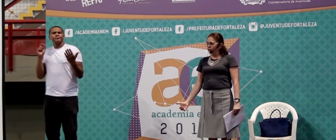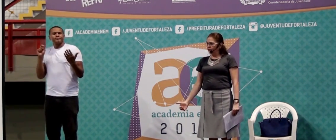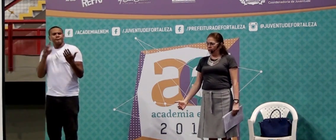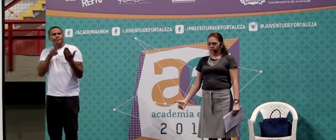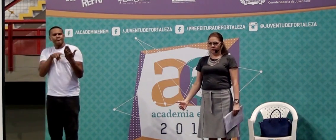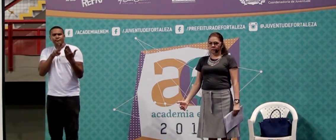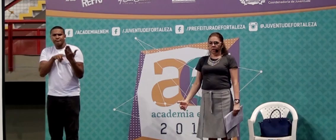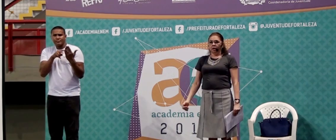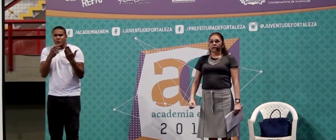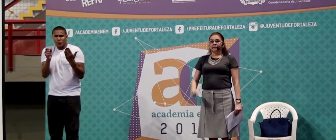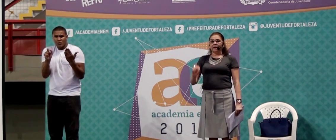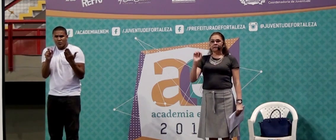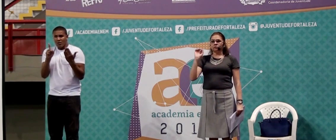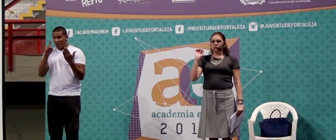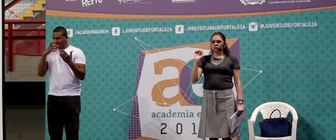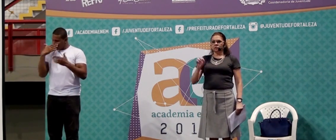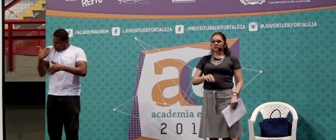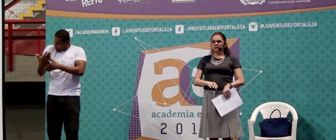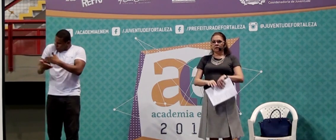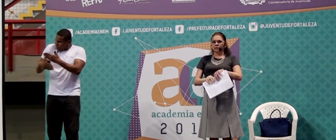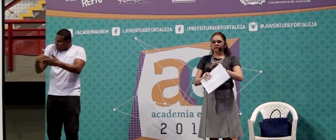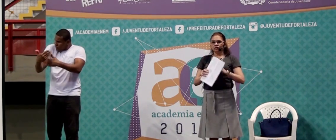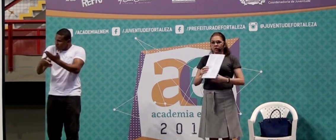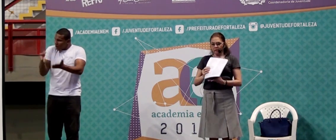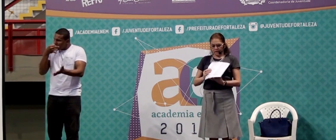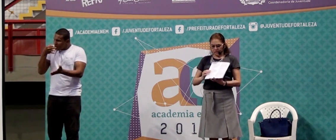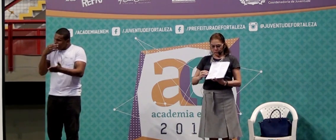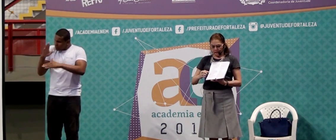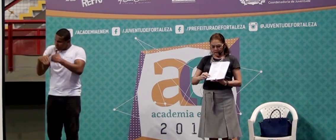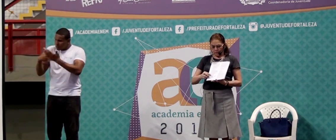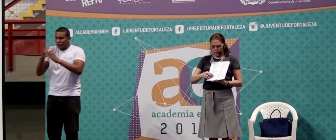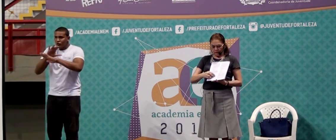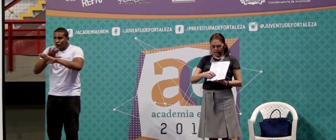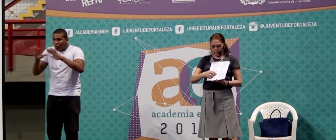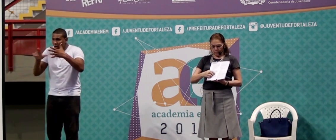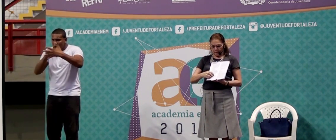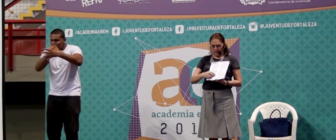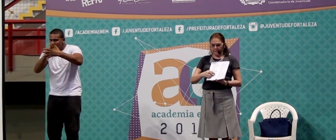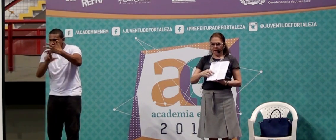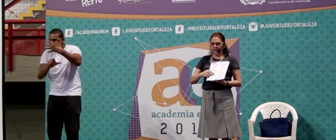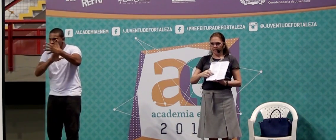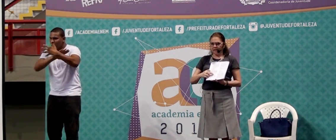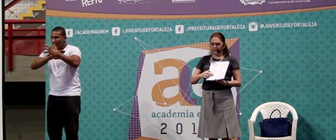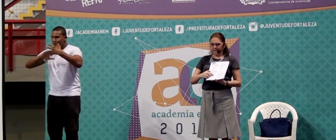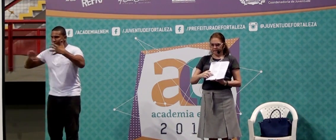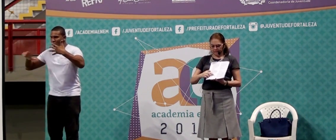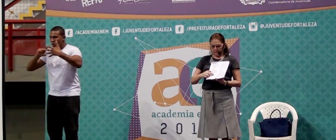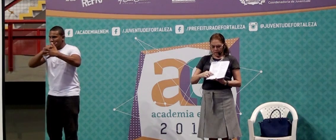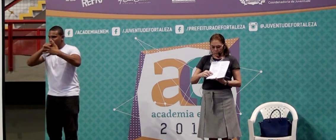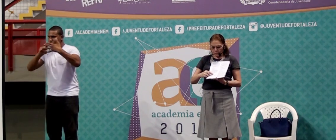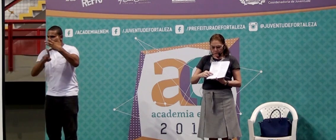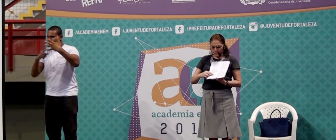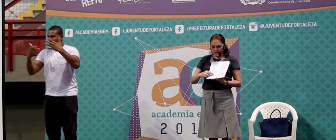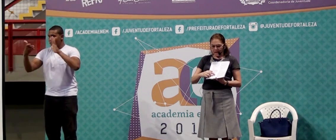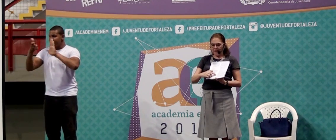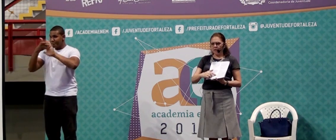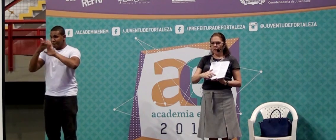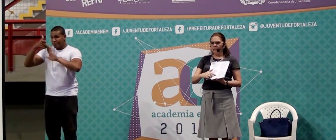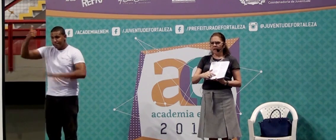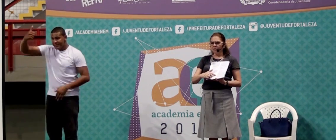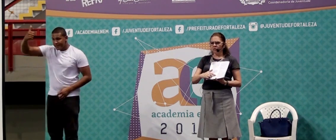no desenvolvimento. Na introdução é só isso, tá aqui o modelo, tema e tese. Onde